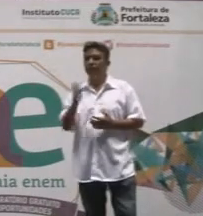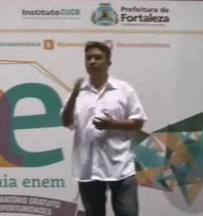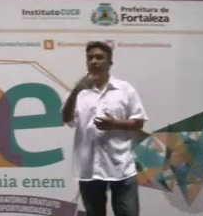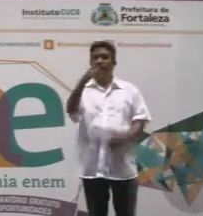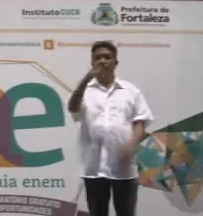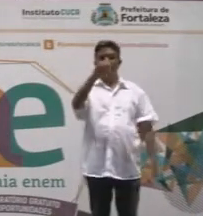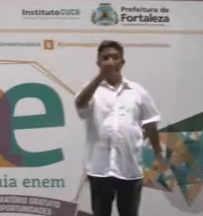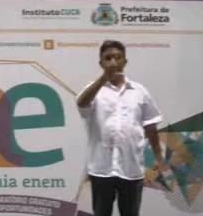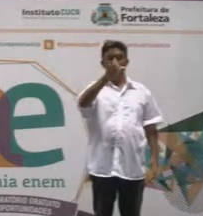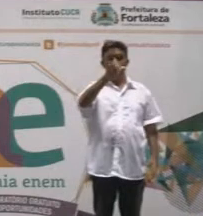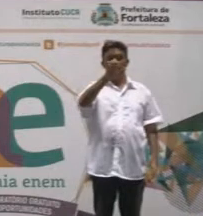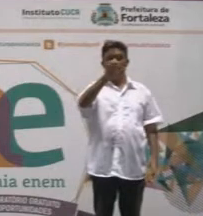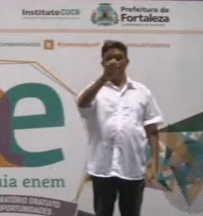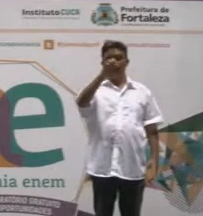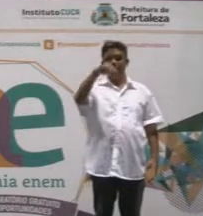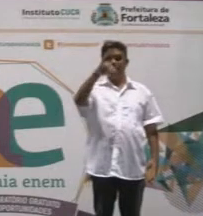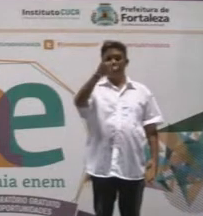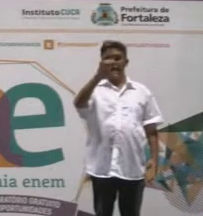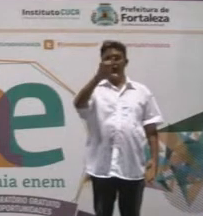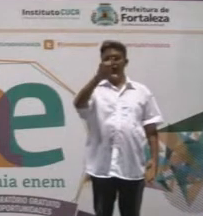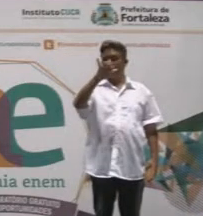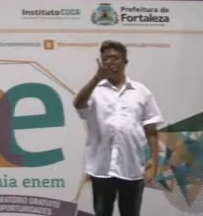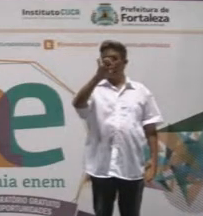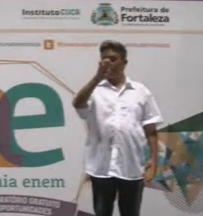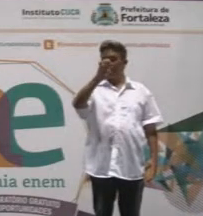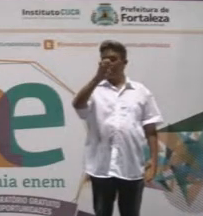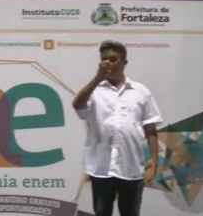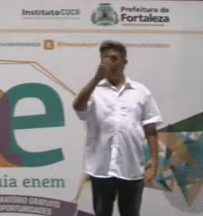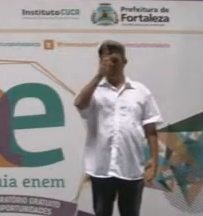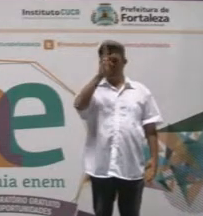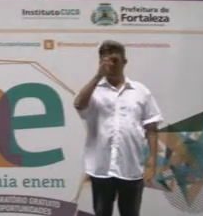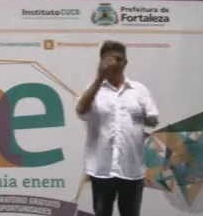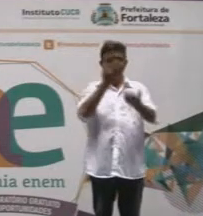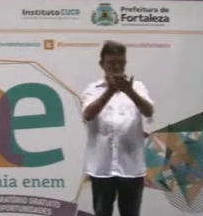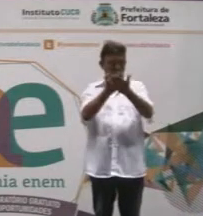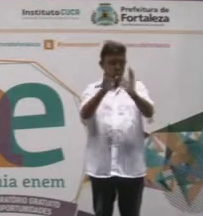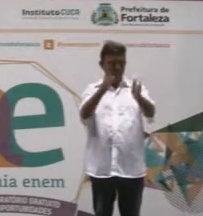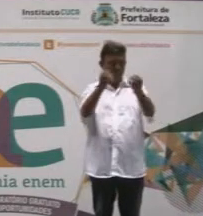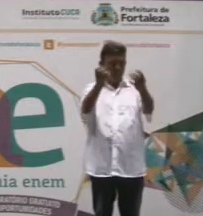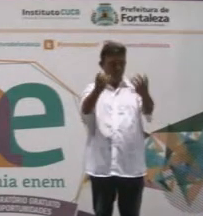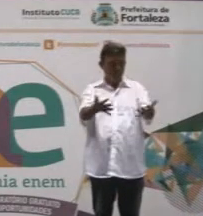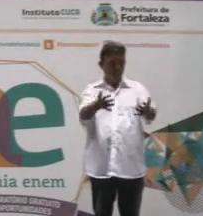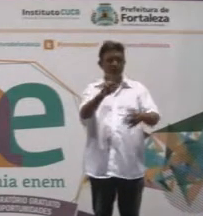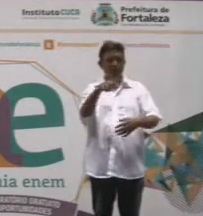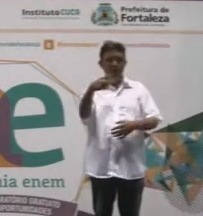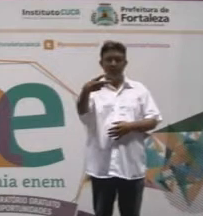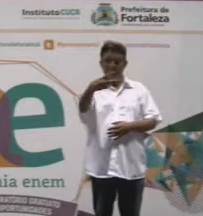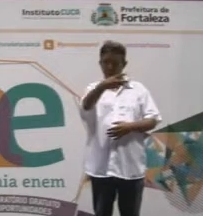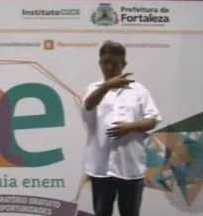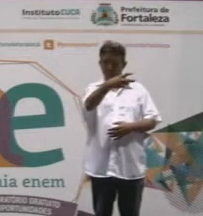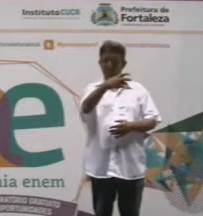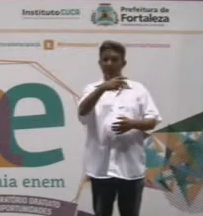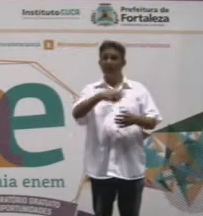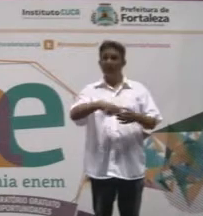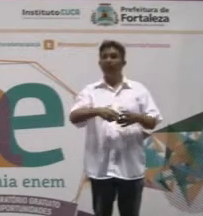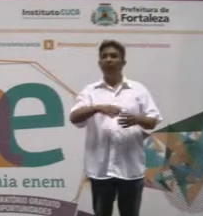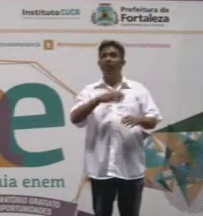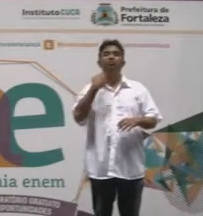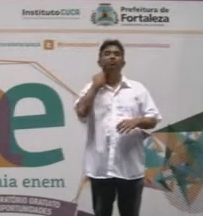Poliomielite é um vírus, eu dei essa aula aqui para vocês, estão lembrando que falamos sobre isso? Poliomielite é um vírus. Febre